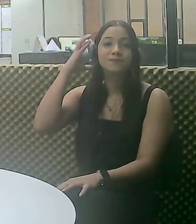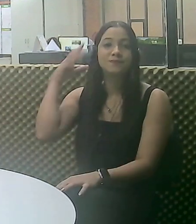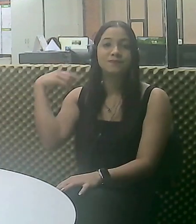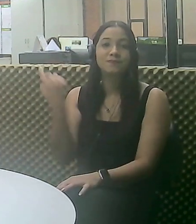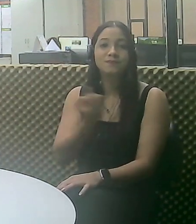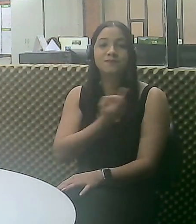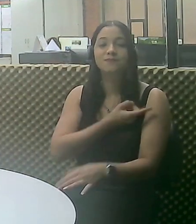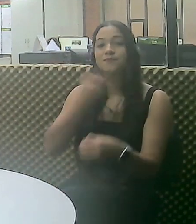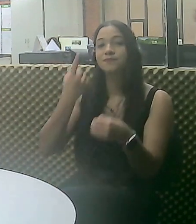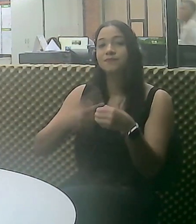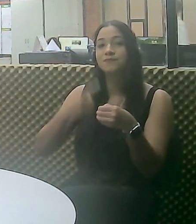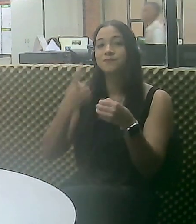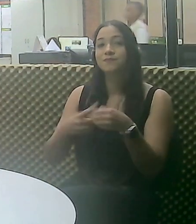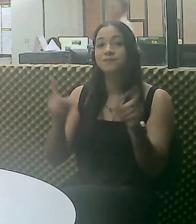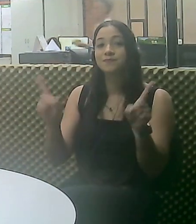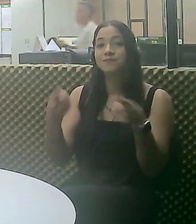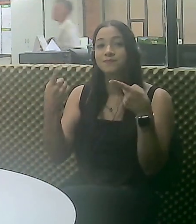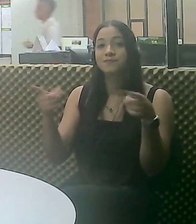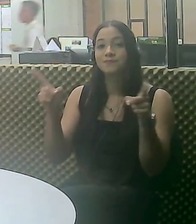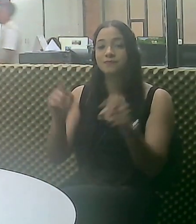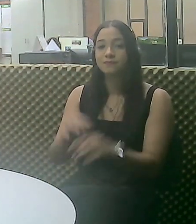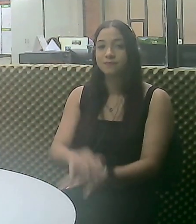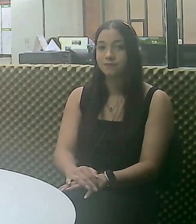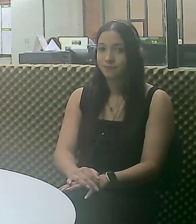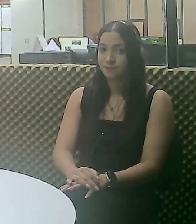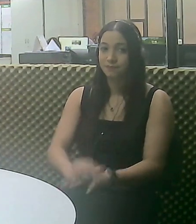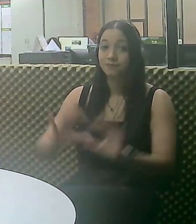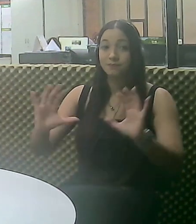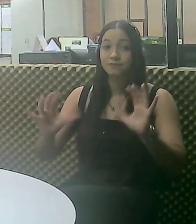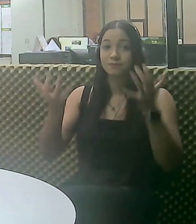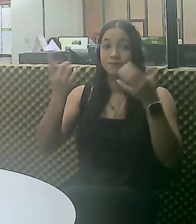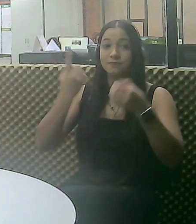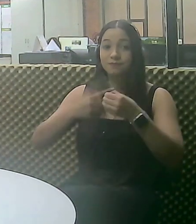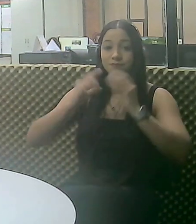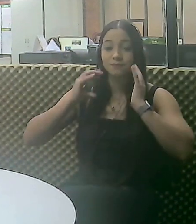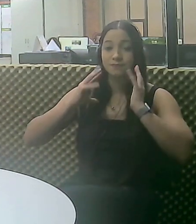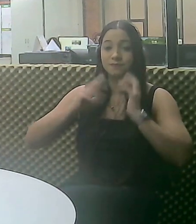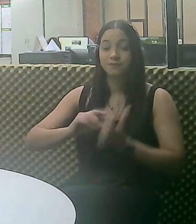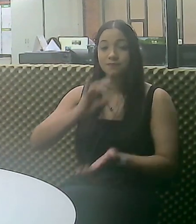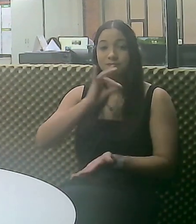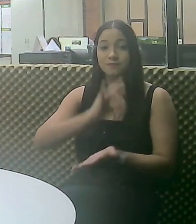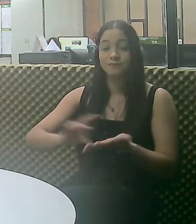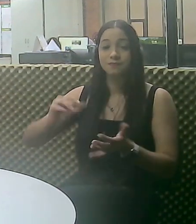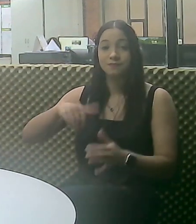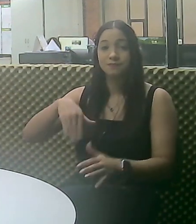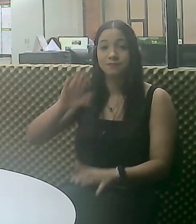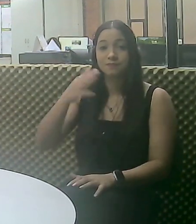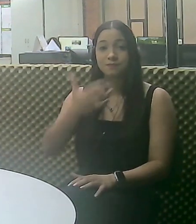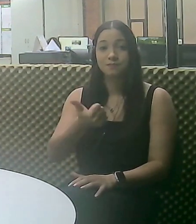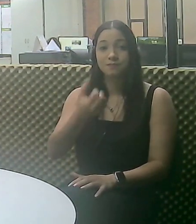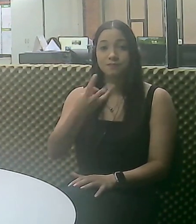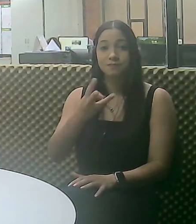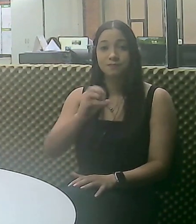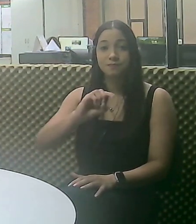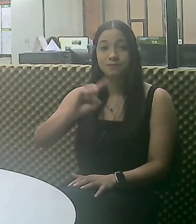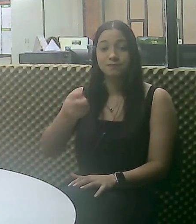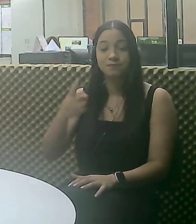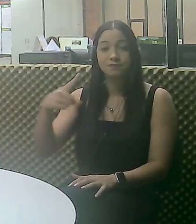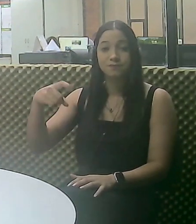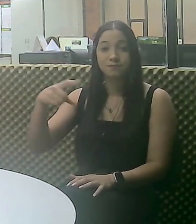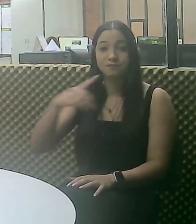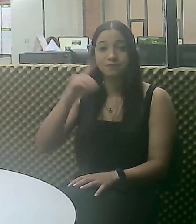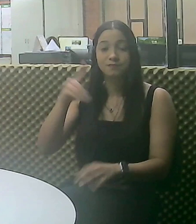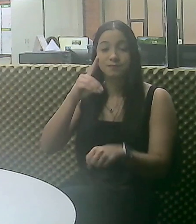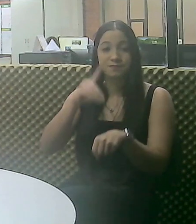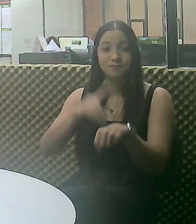Rádio Nossa Cidade. Mutirão Cidade Limpa elimina mais de 130 mil criadouros do mosquito transmissor